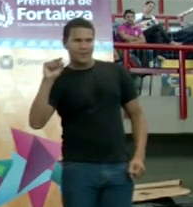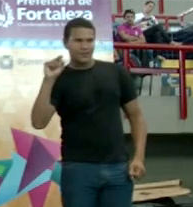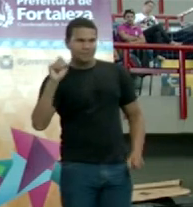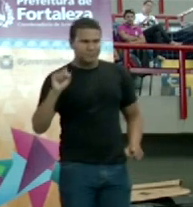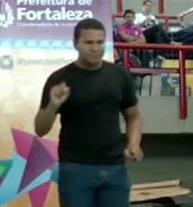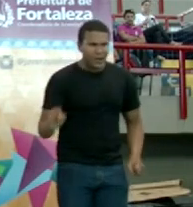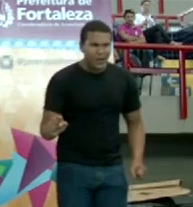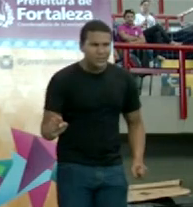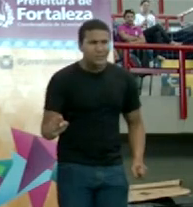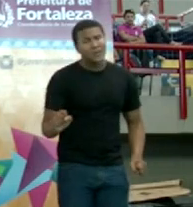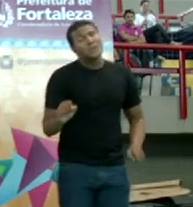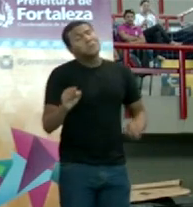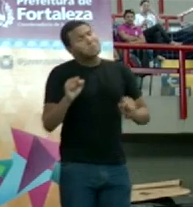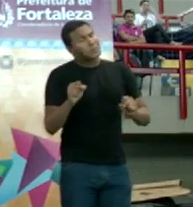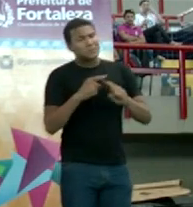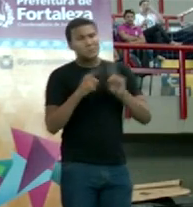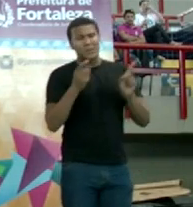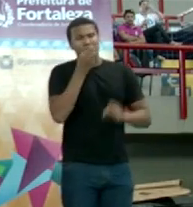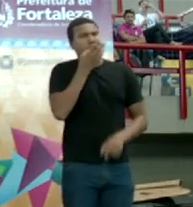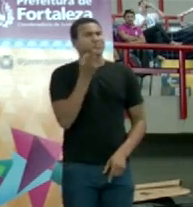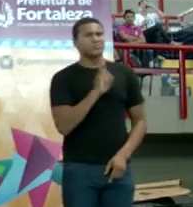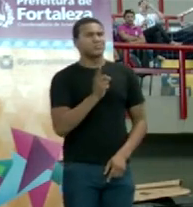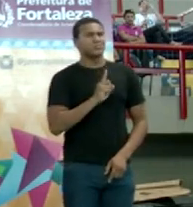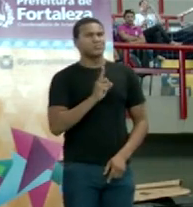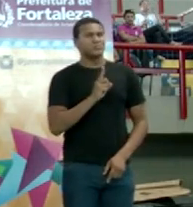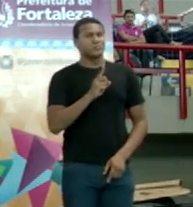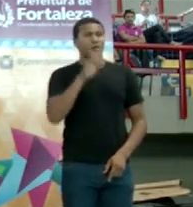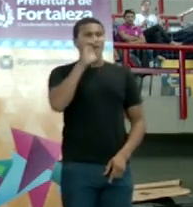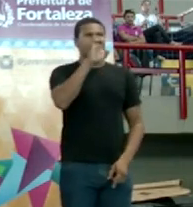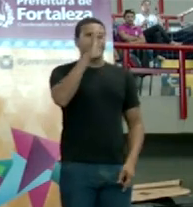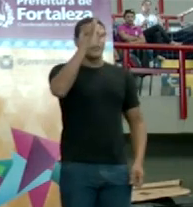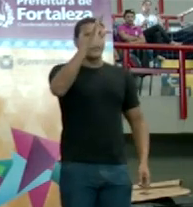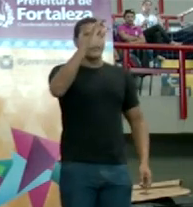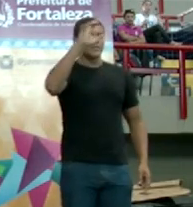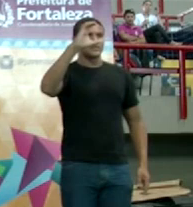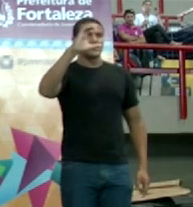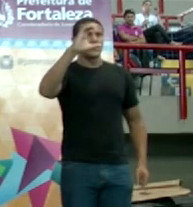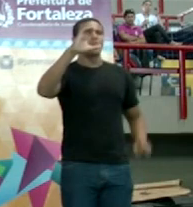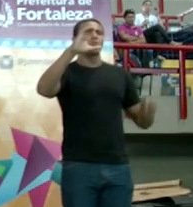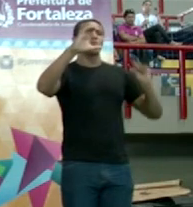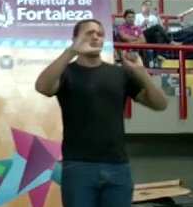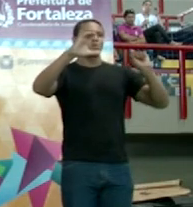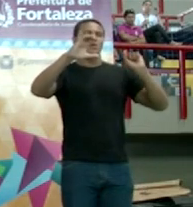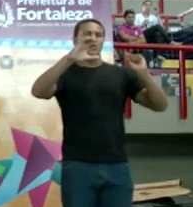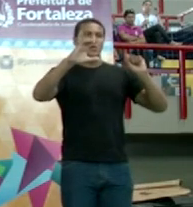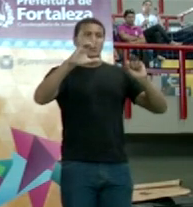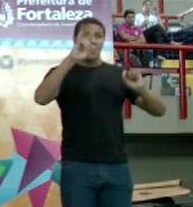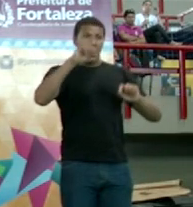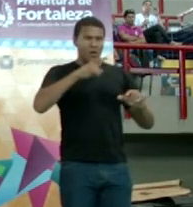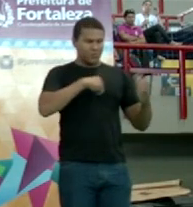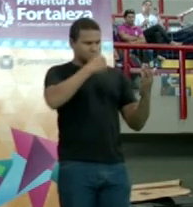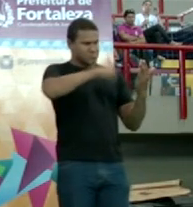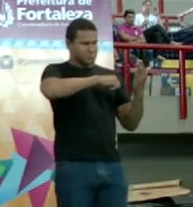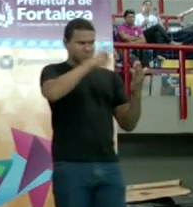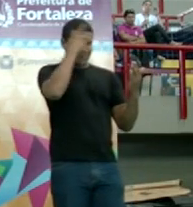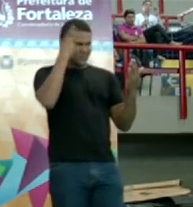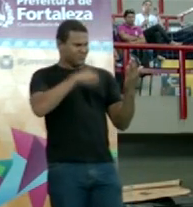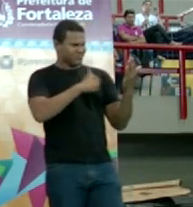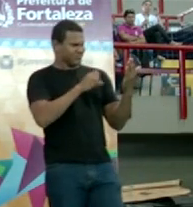deve. É importante que você saiba que etc. é uma expressão que para muitos avaliadores